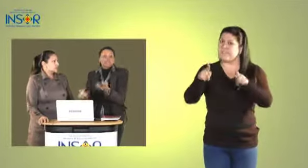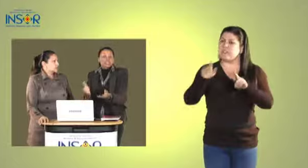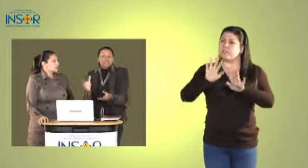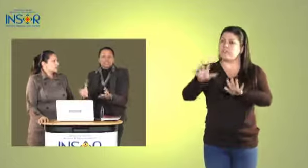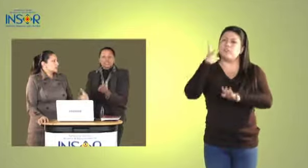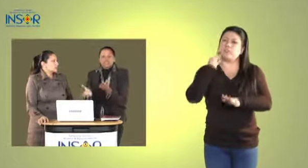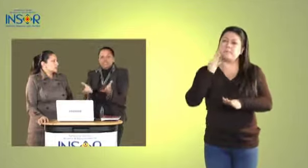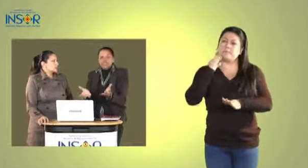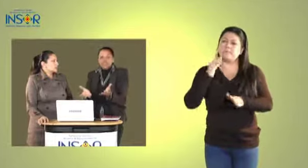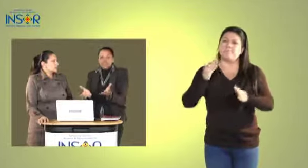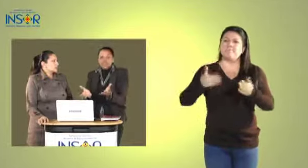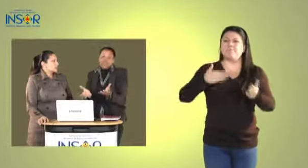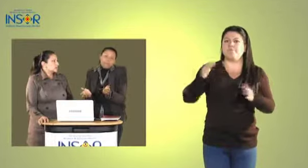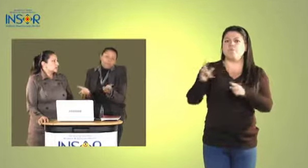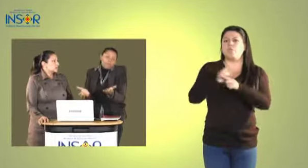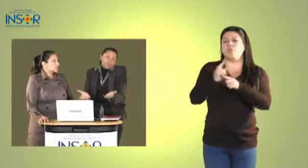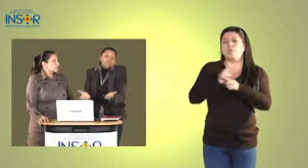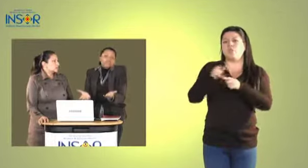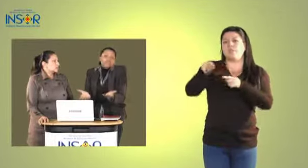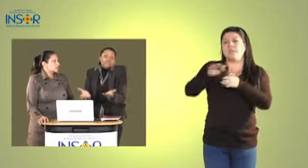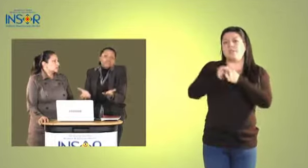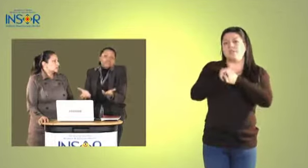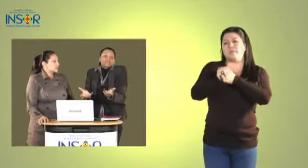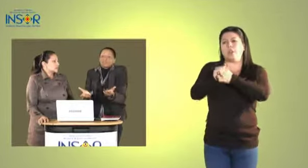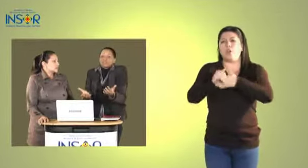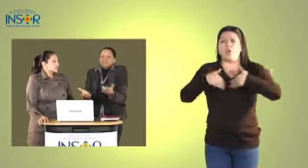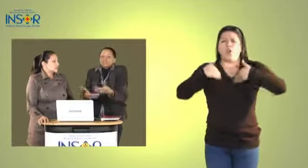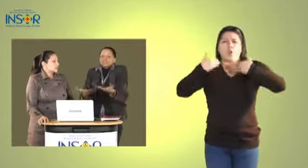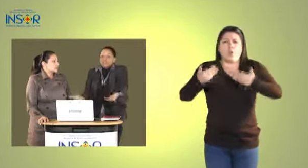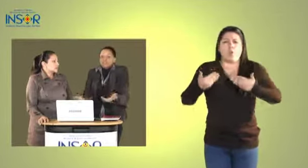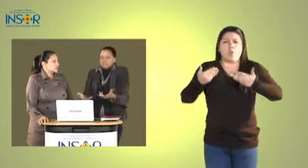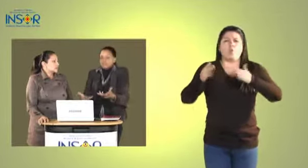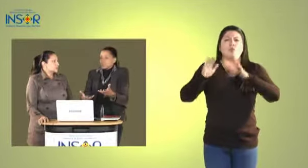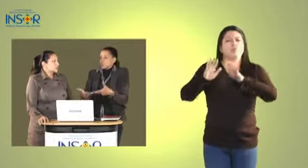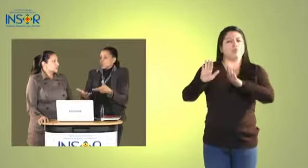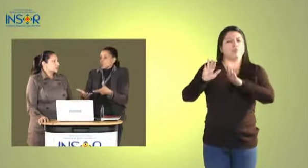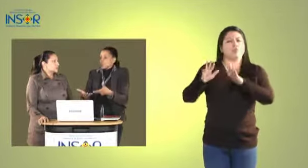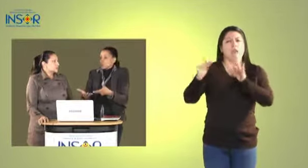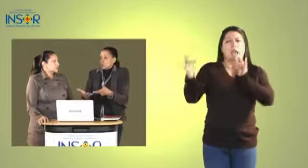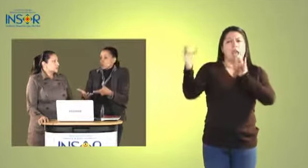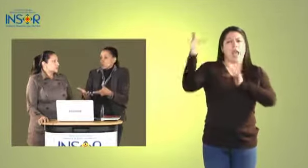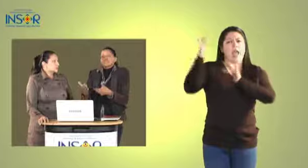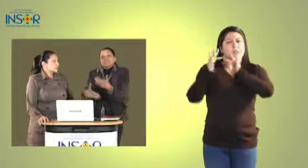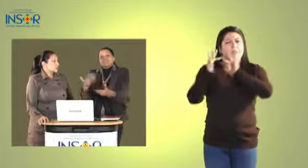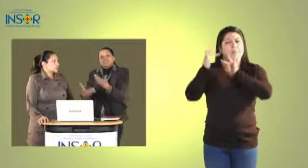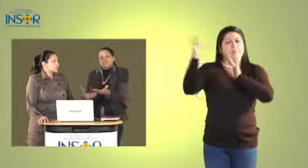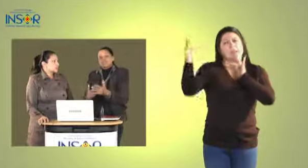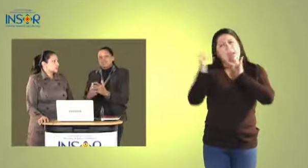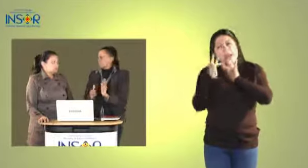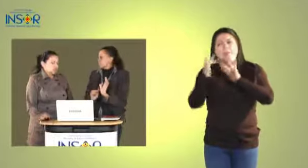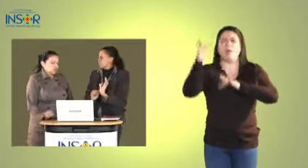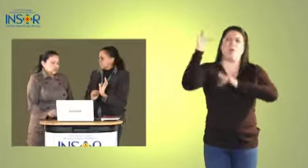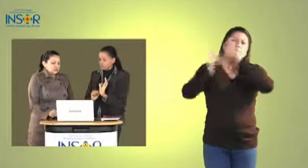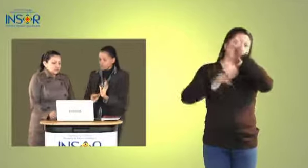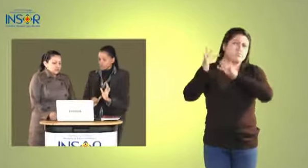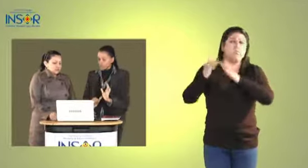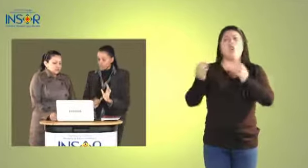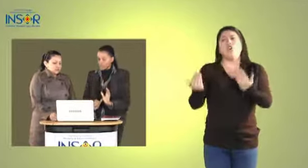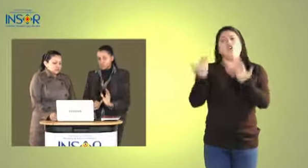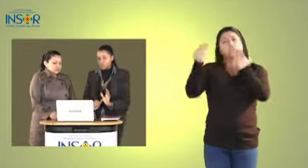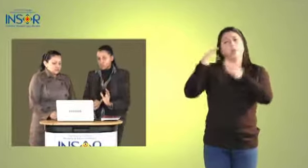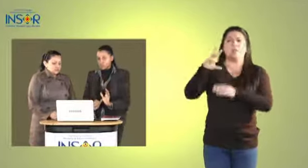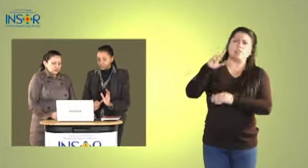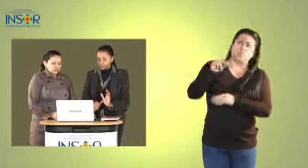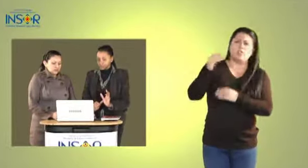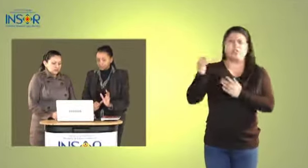entonces empiezan a usar estos métodos para ver qué tan eficientes o qué tan significativos se pueden ser para los